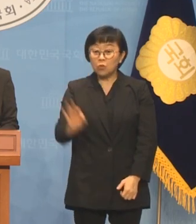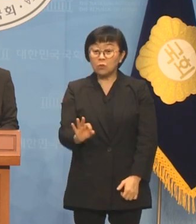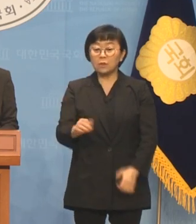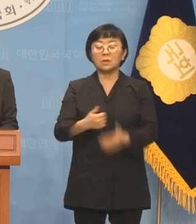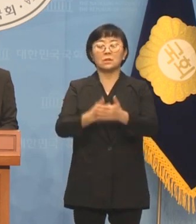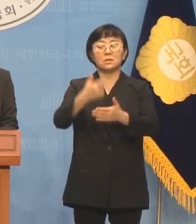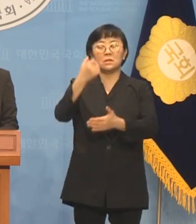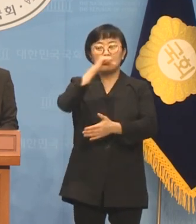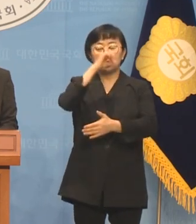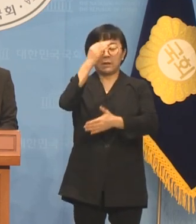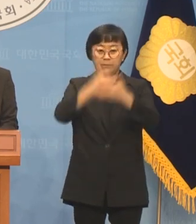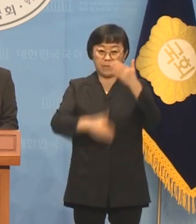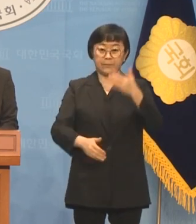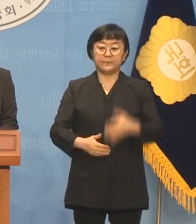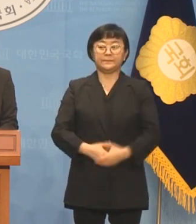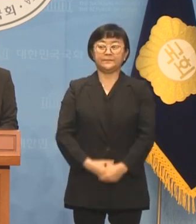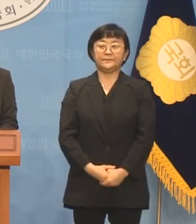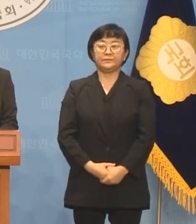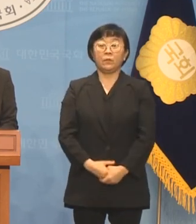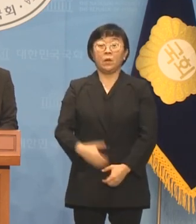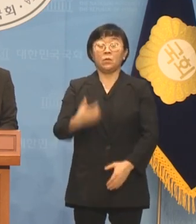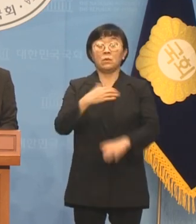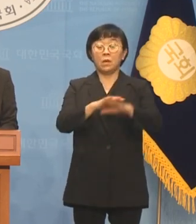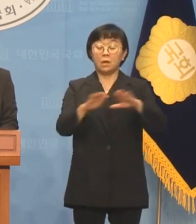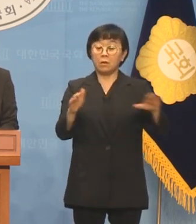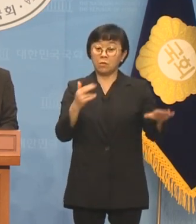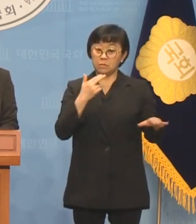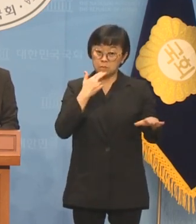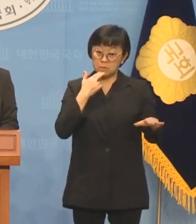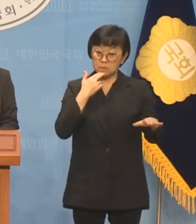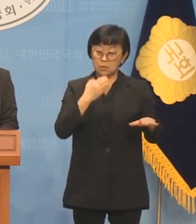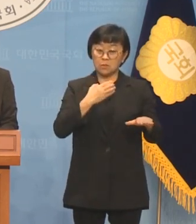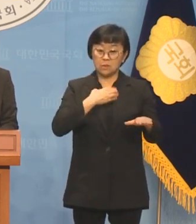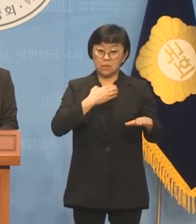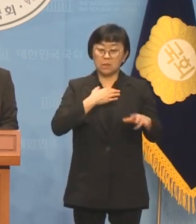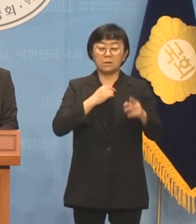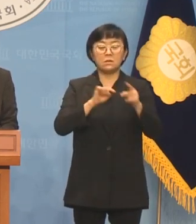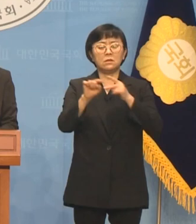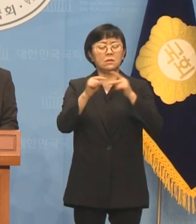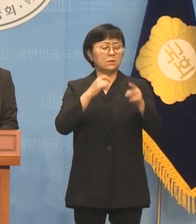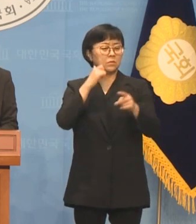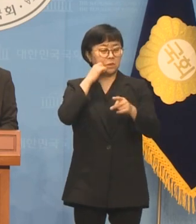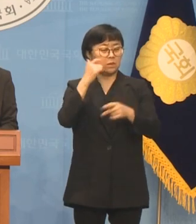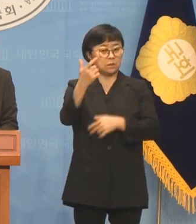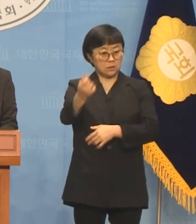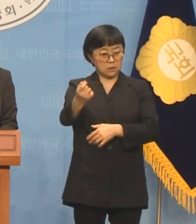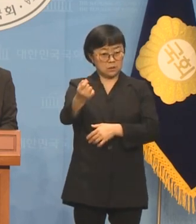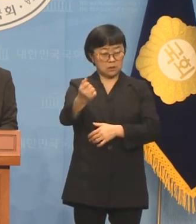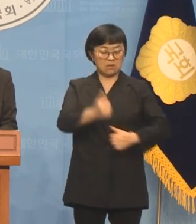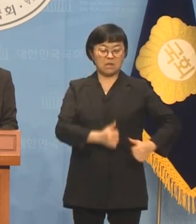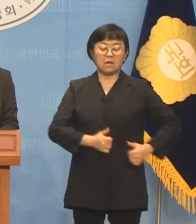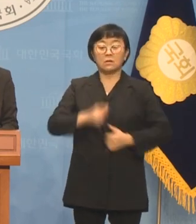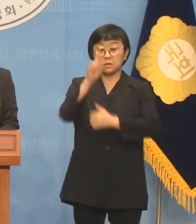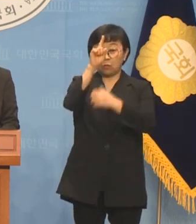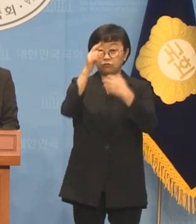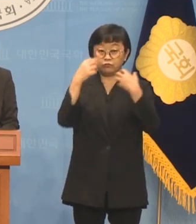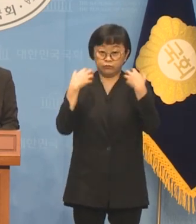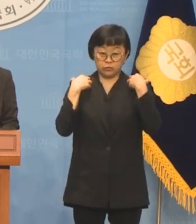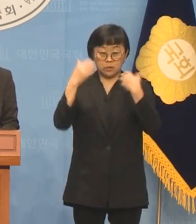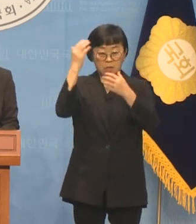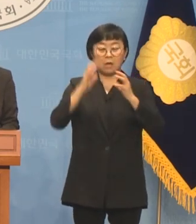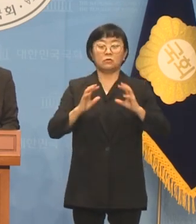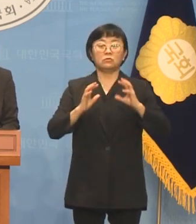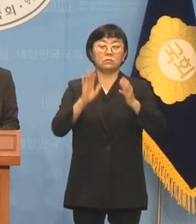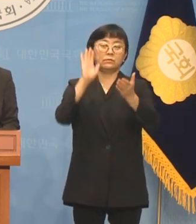깎았습니다. 위기에 대응하기는커녕 위기를 이해조차 하지 못하는 게으른 정부가